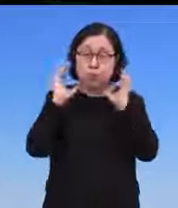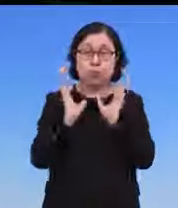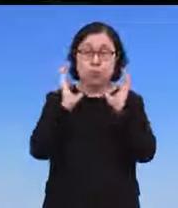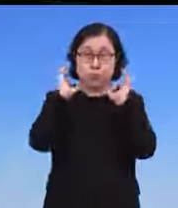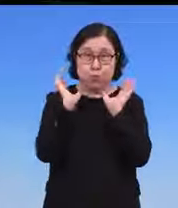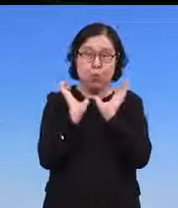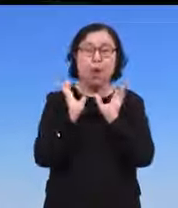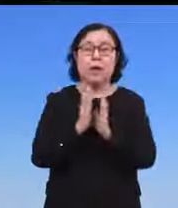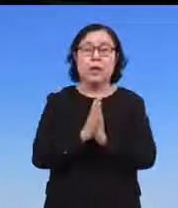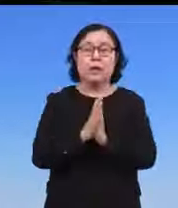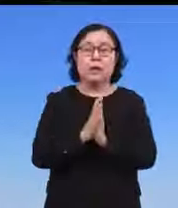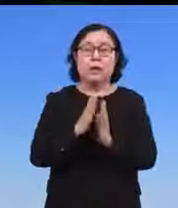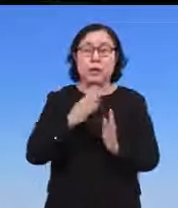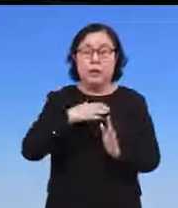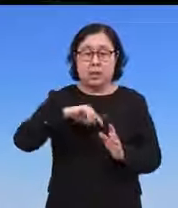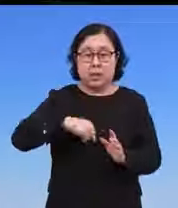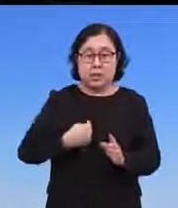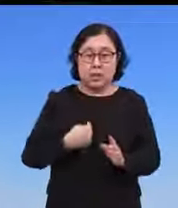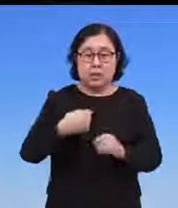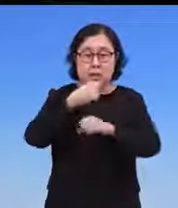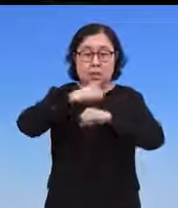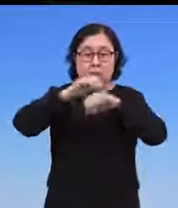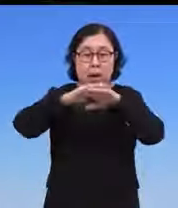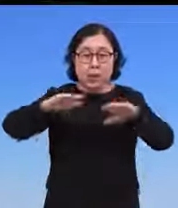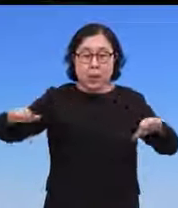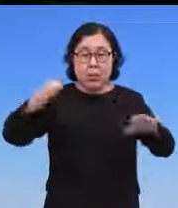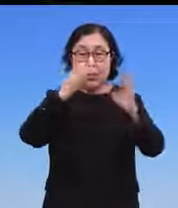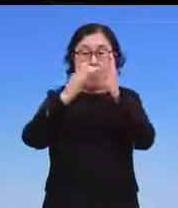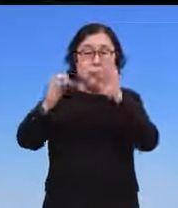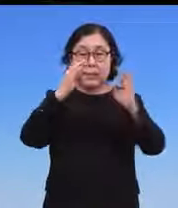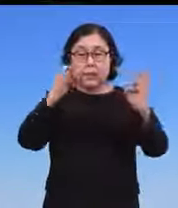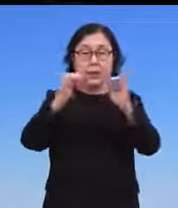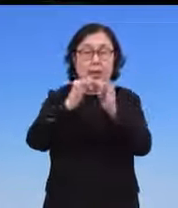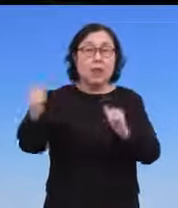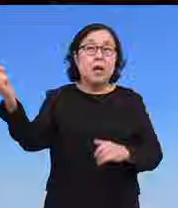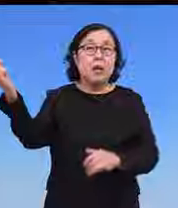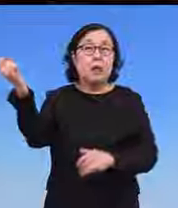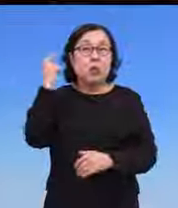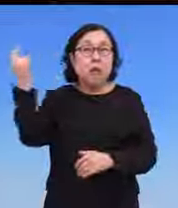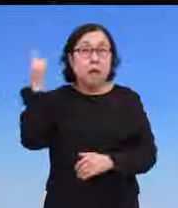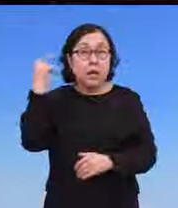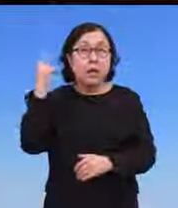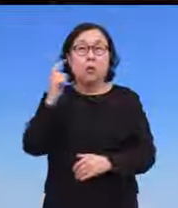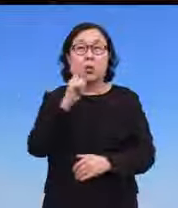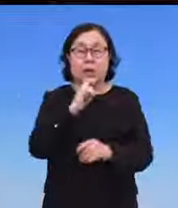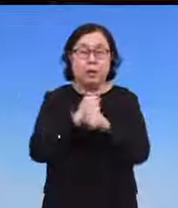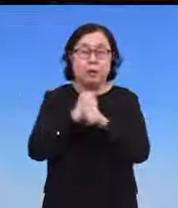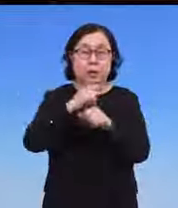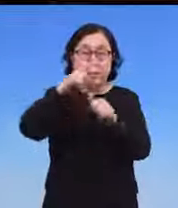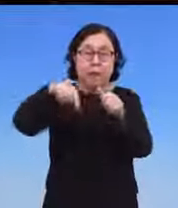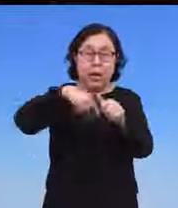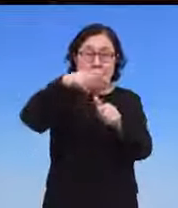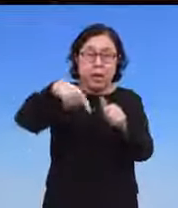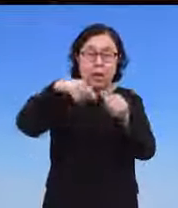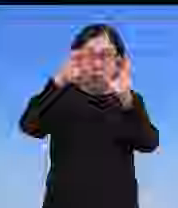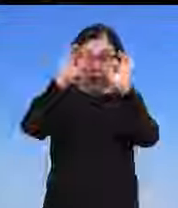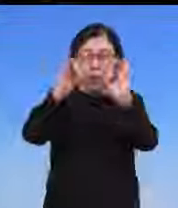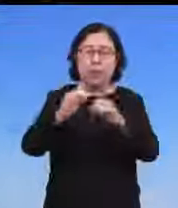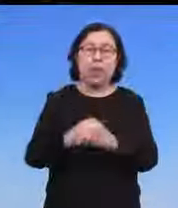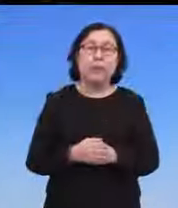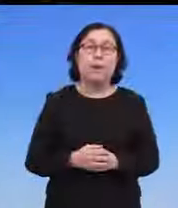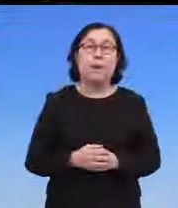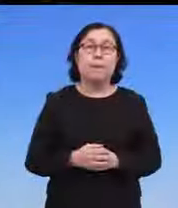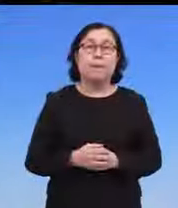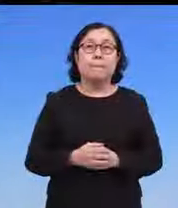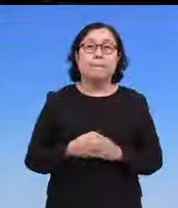자신을 광야에서 외치는 소리라고 그렇게 자기 정체성을 드러내는데, 이 말씀의 배경이 너무나 은혜롭습니다. 이